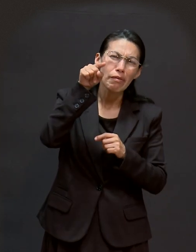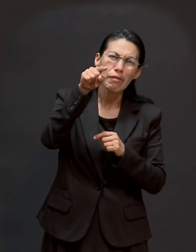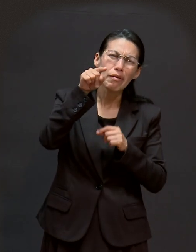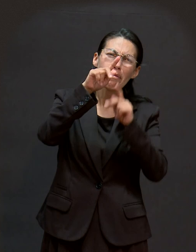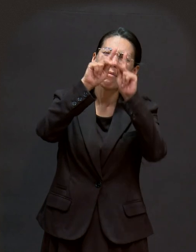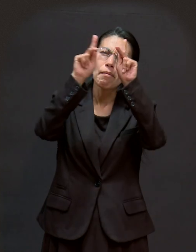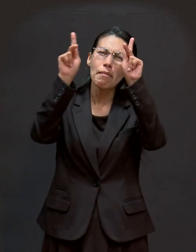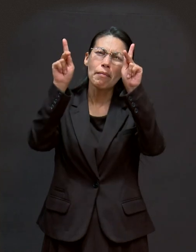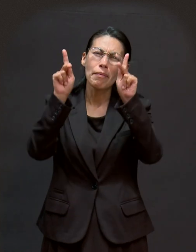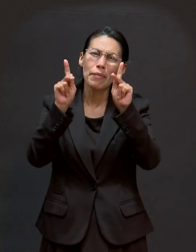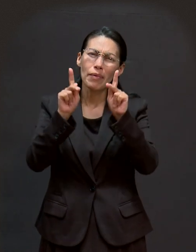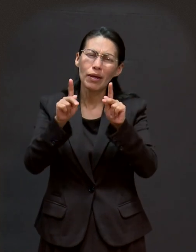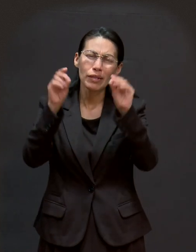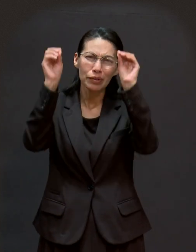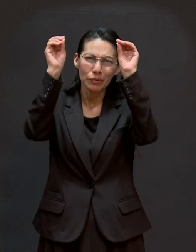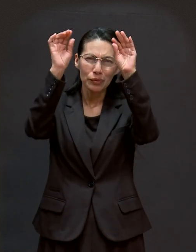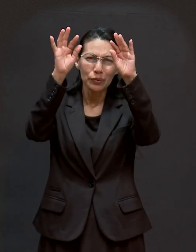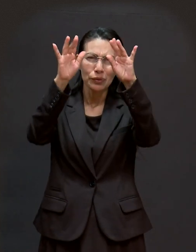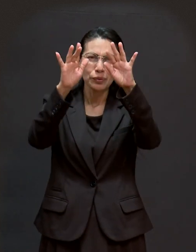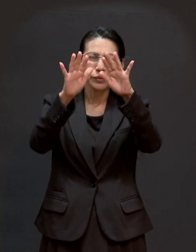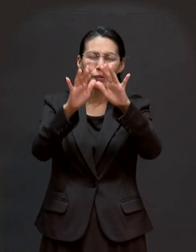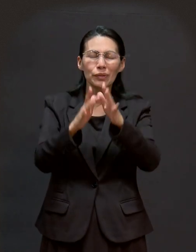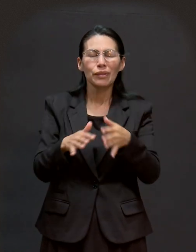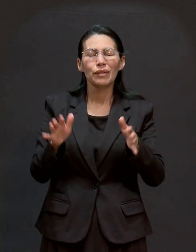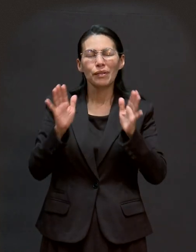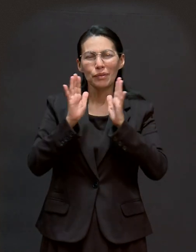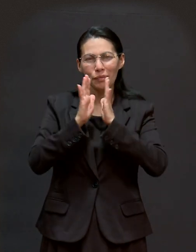y ponga en ti